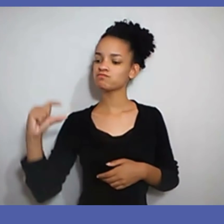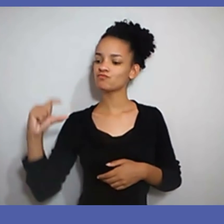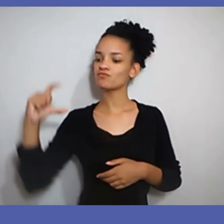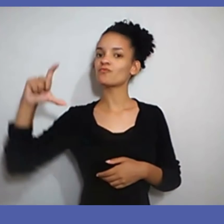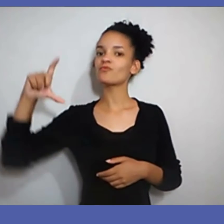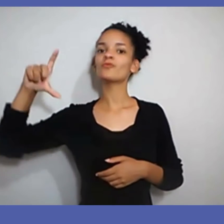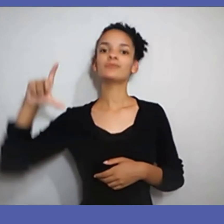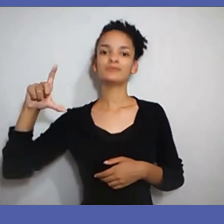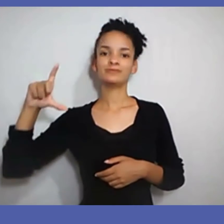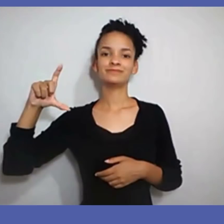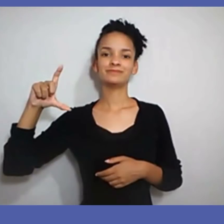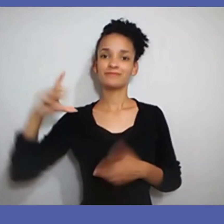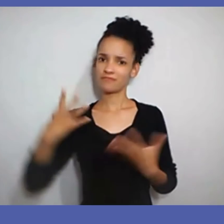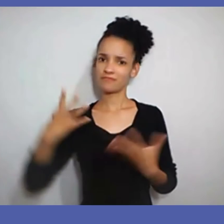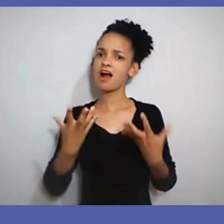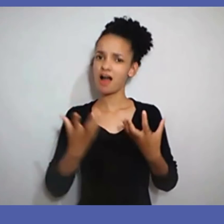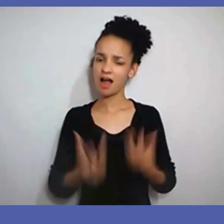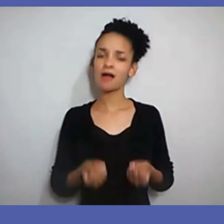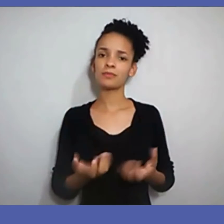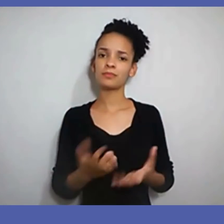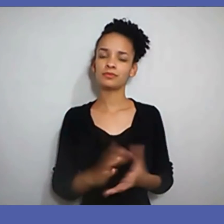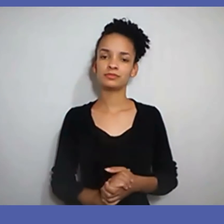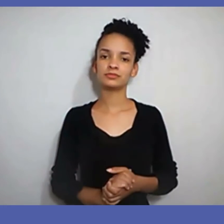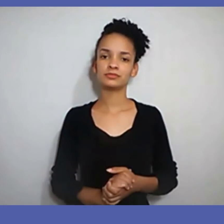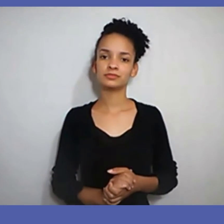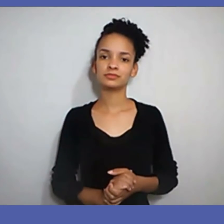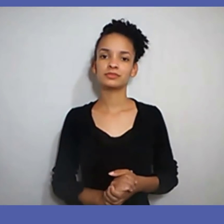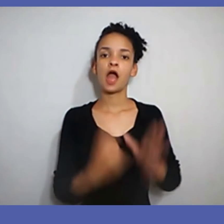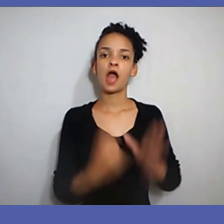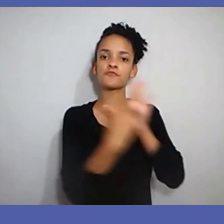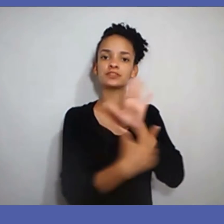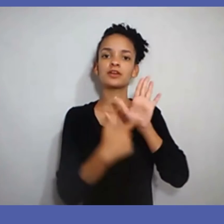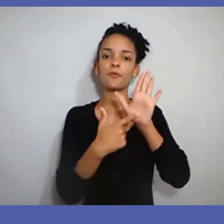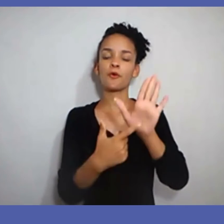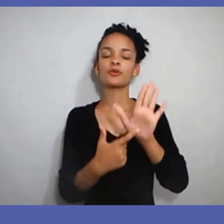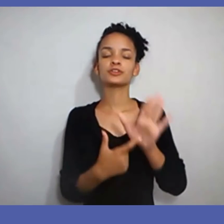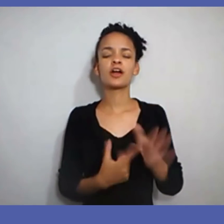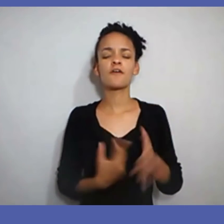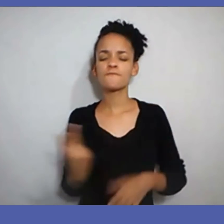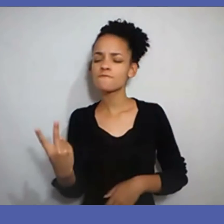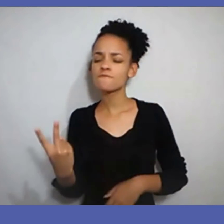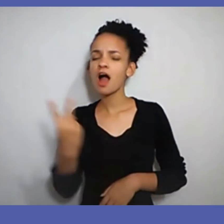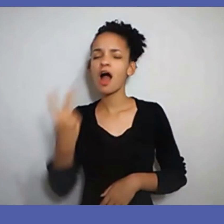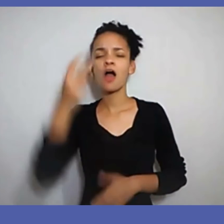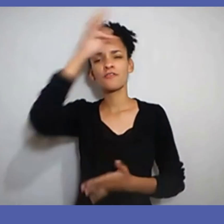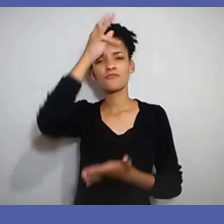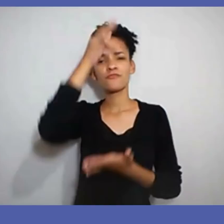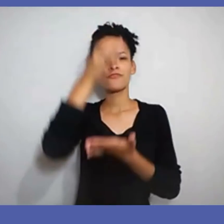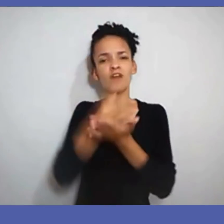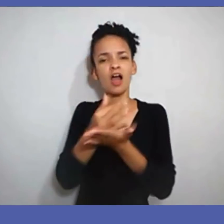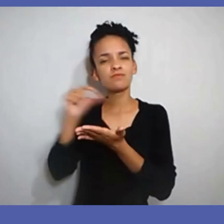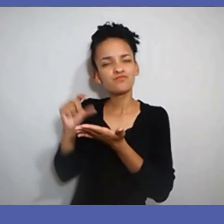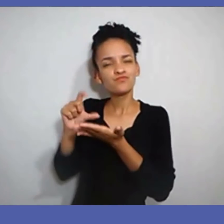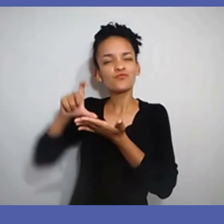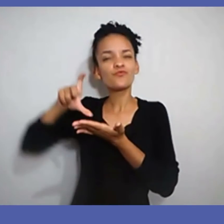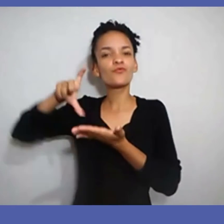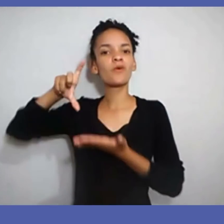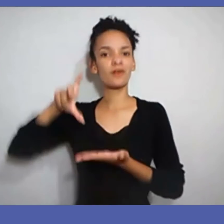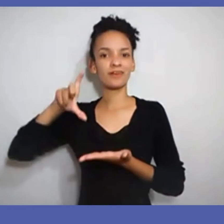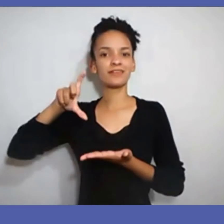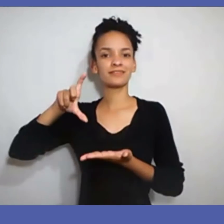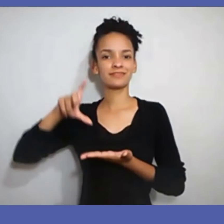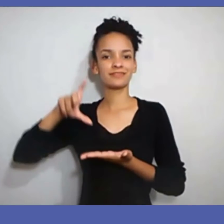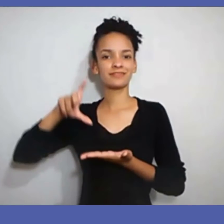que o valor da vossa fé, né, aumente, não é isso? Vamos, através de nós vivemos aqui na terra,